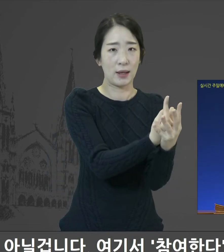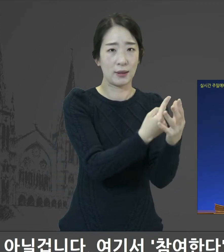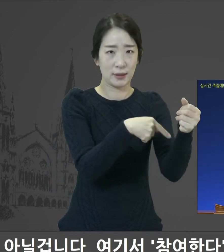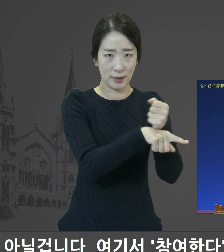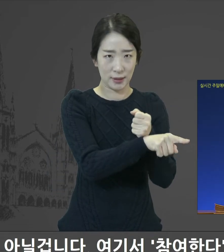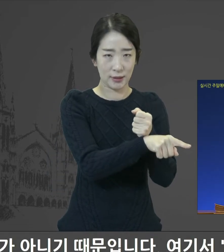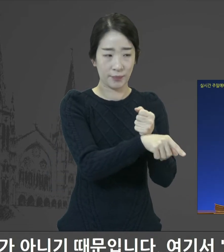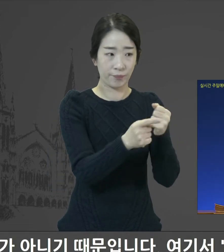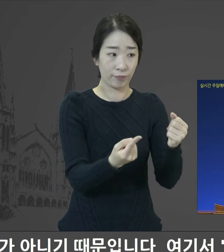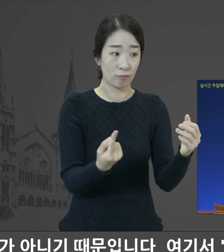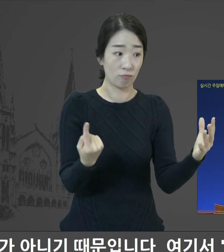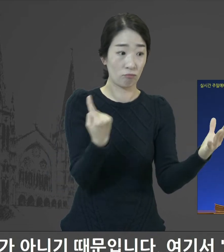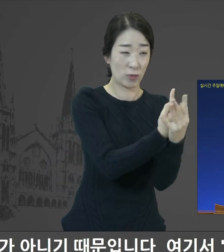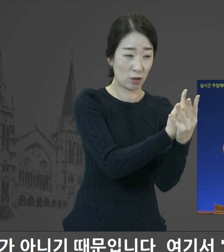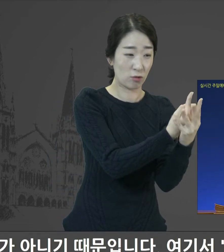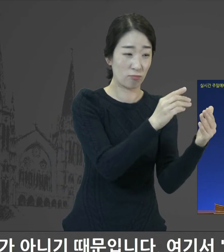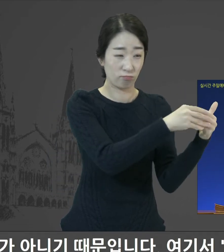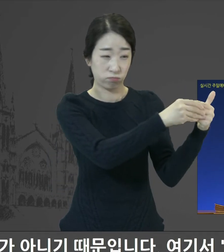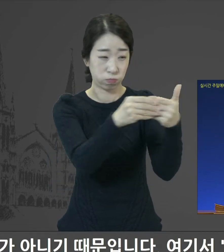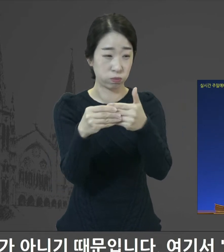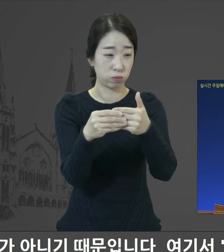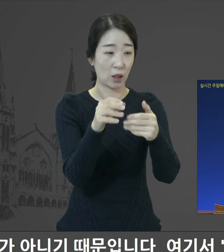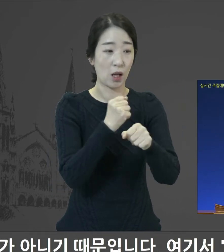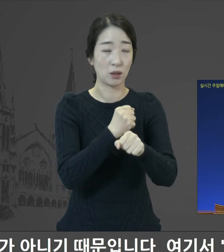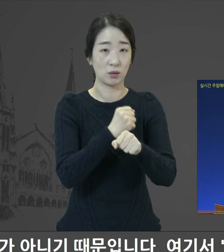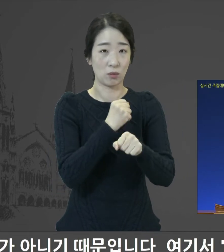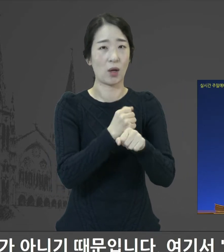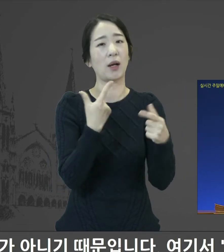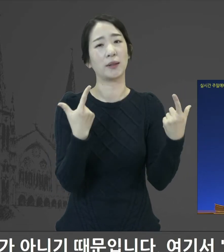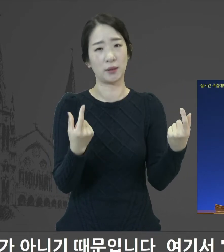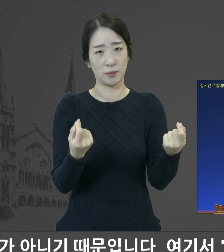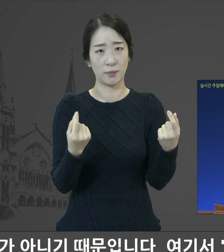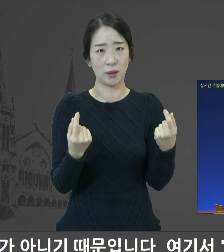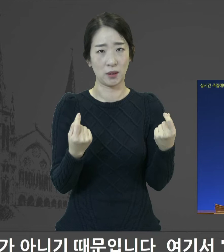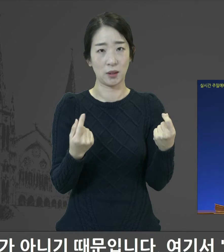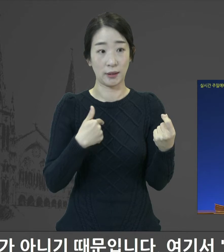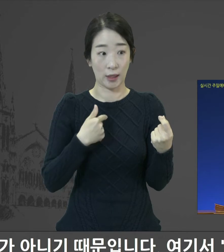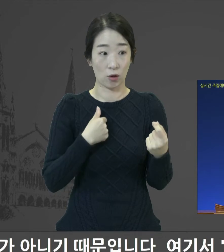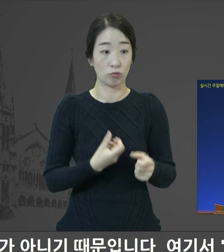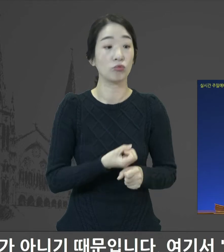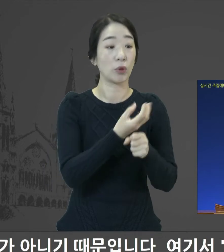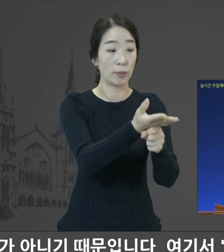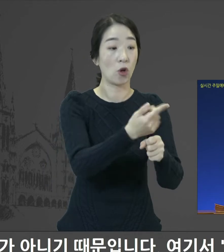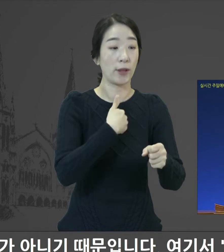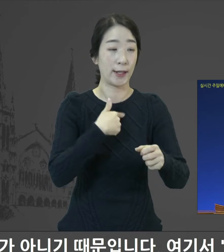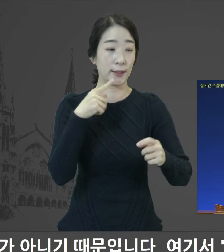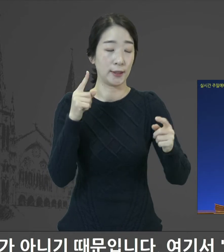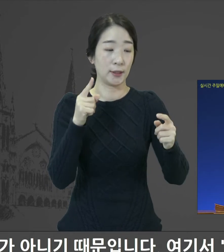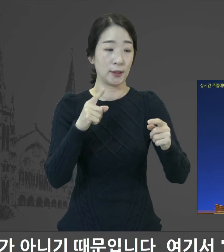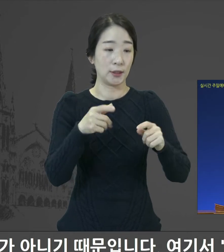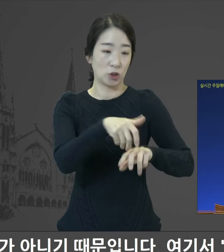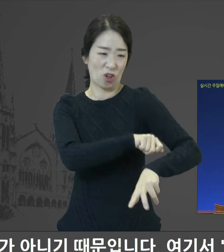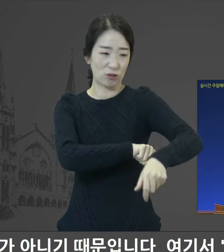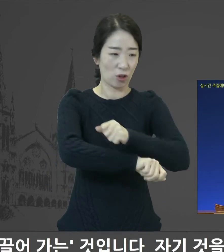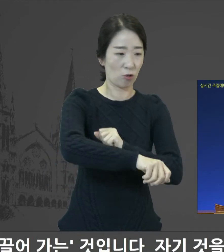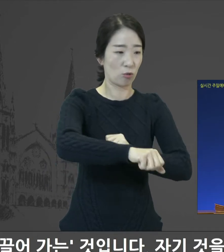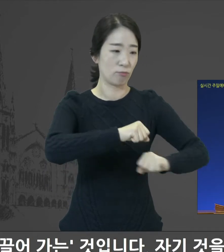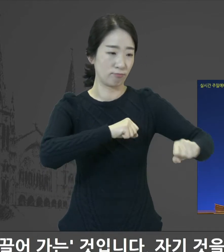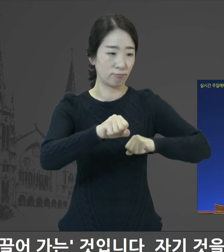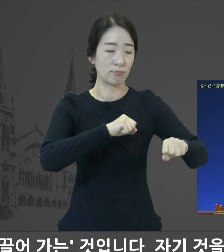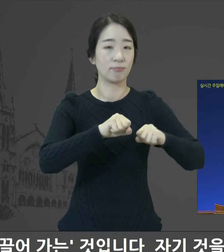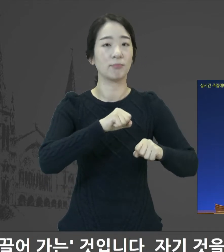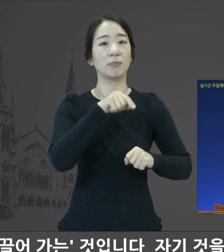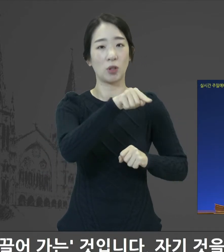그걸 이끌어가는 거예요. 자기 걸 막 나눠주면서 자기 걸 이렇게 제공하면서 그 일을 이렇게 이끌어 나가는 상태를